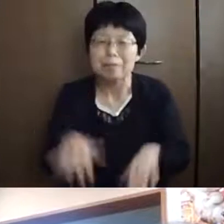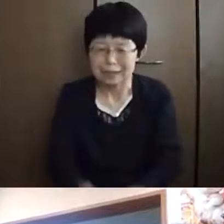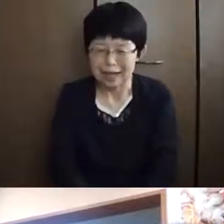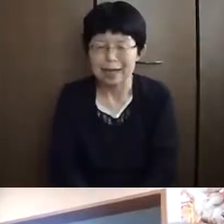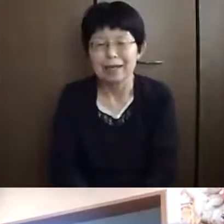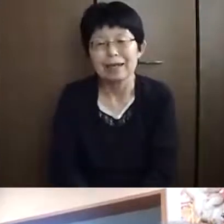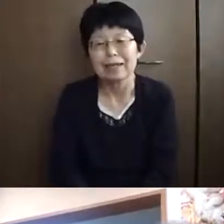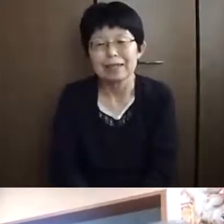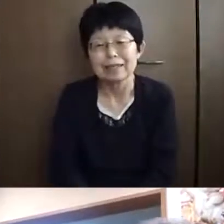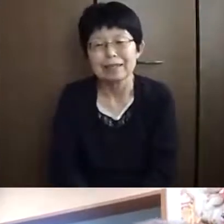あ、